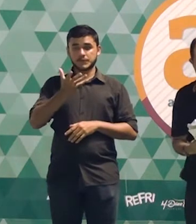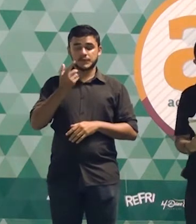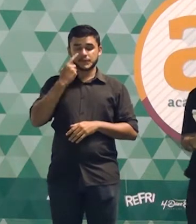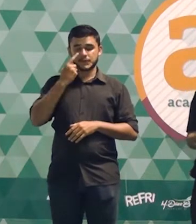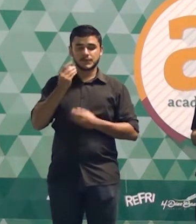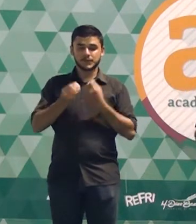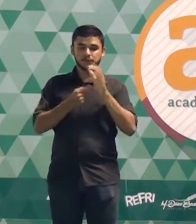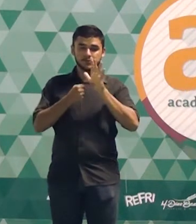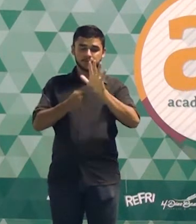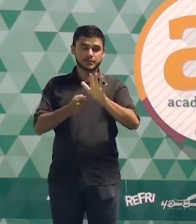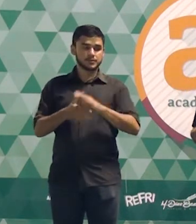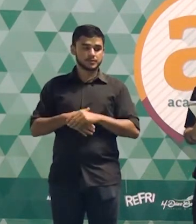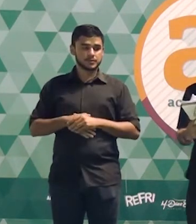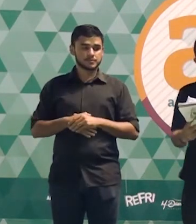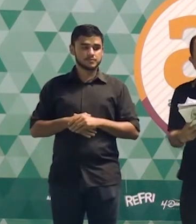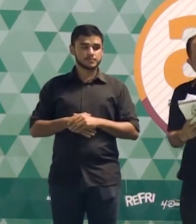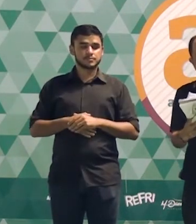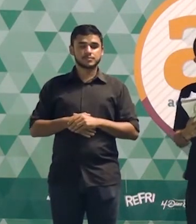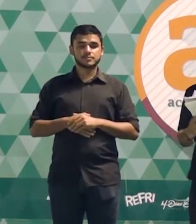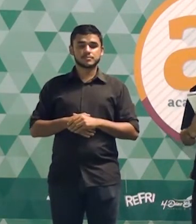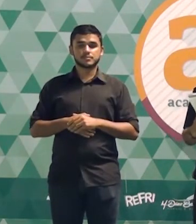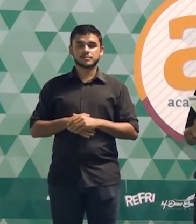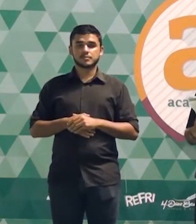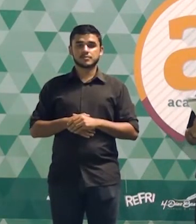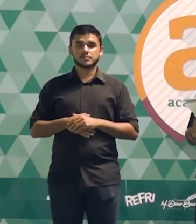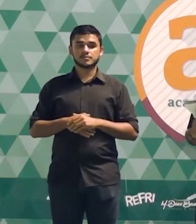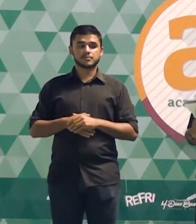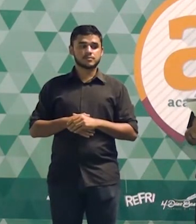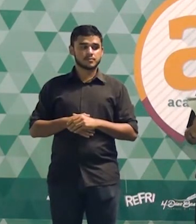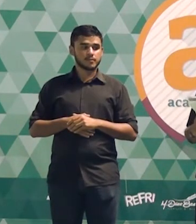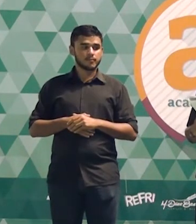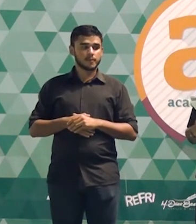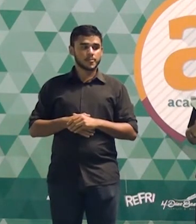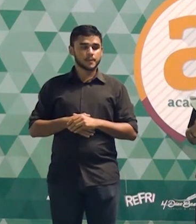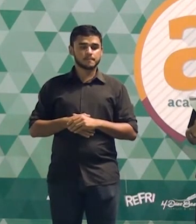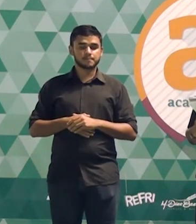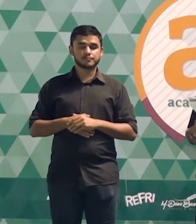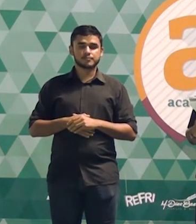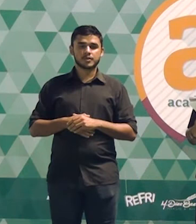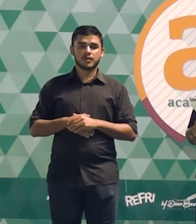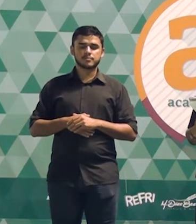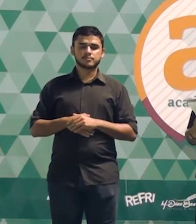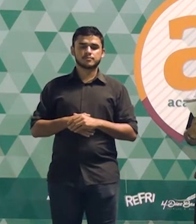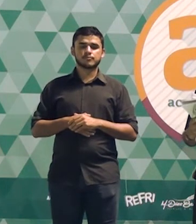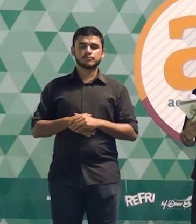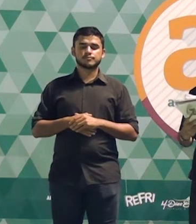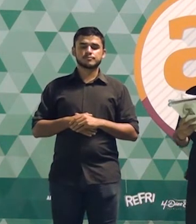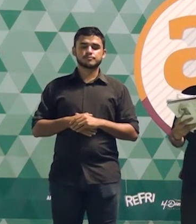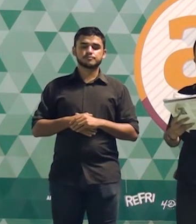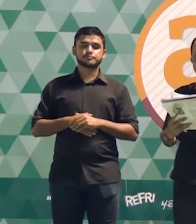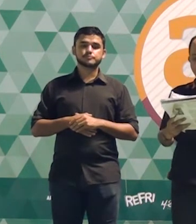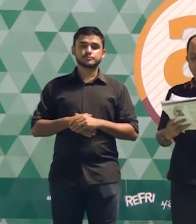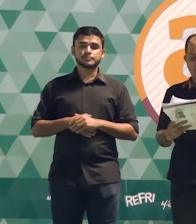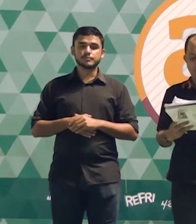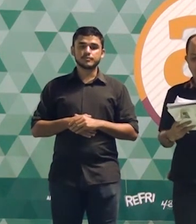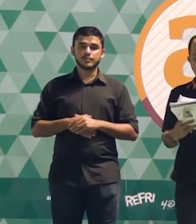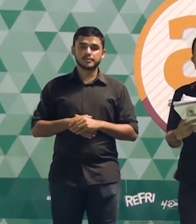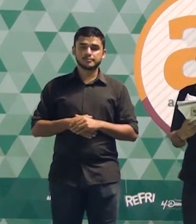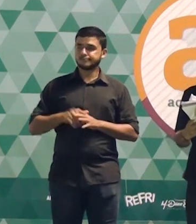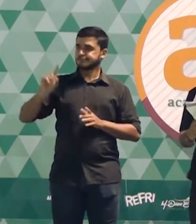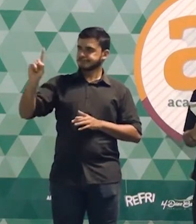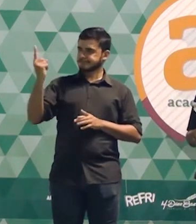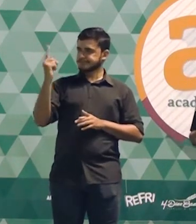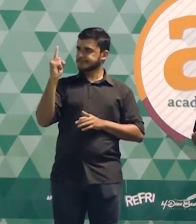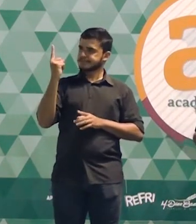Levanta o braço. Vamos lá, tem que ler com toda a entonação. Ele se aproximou e com